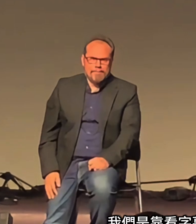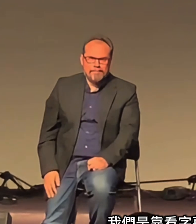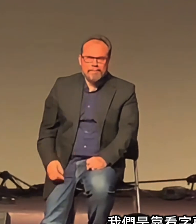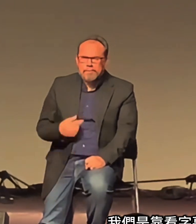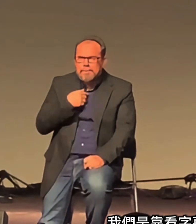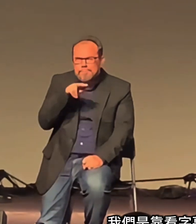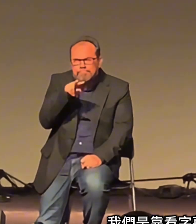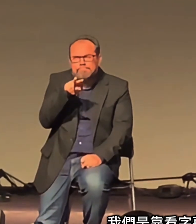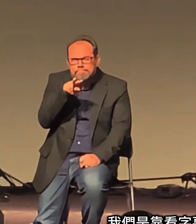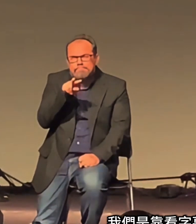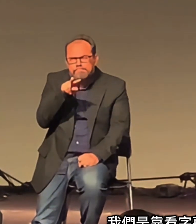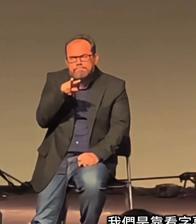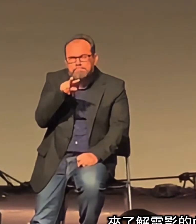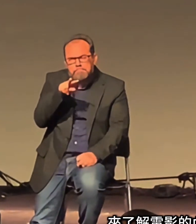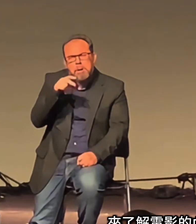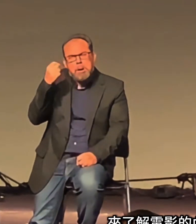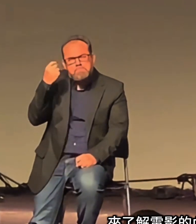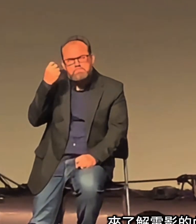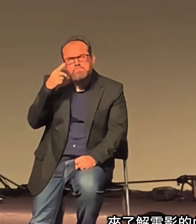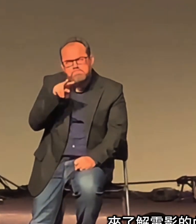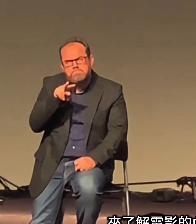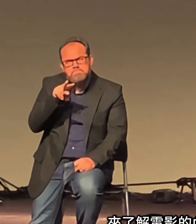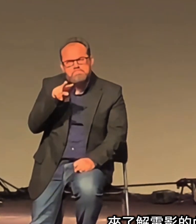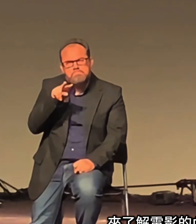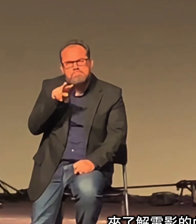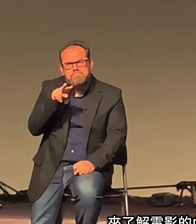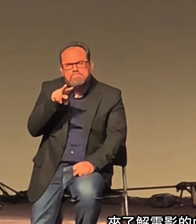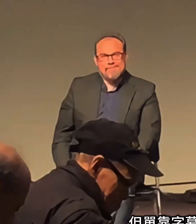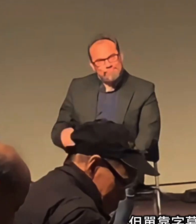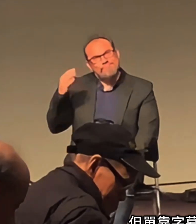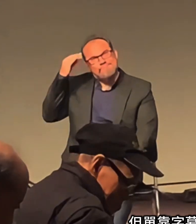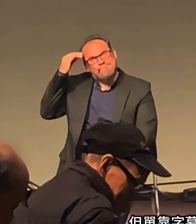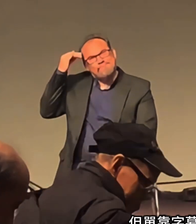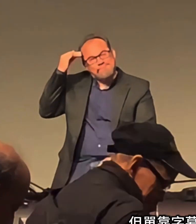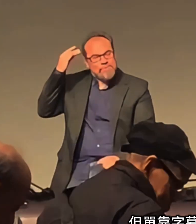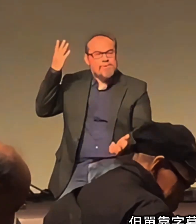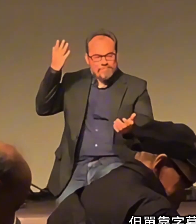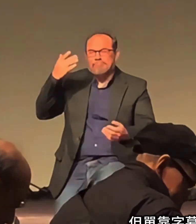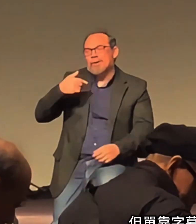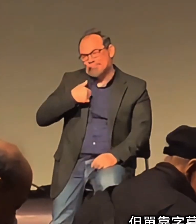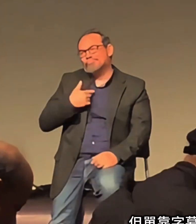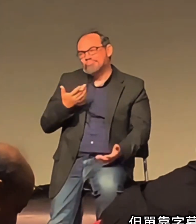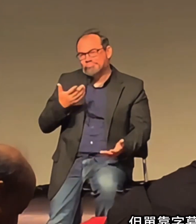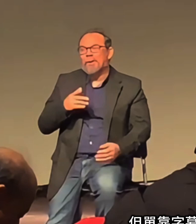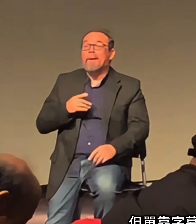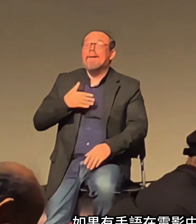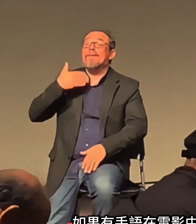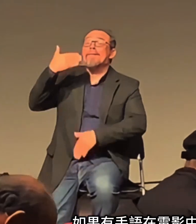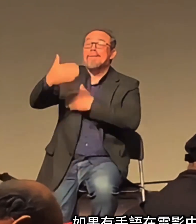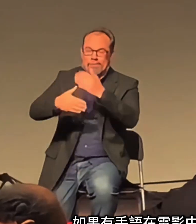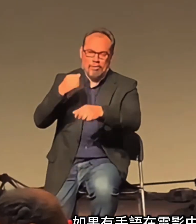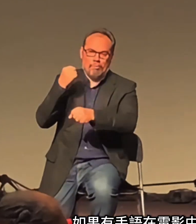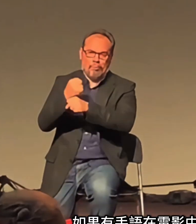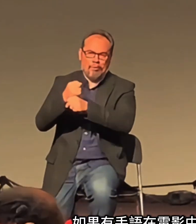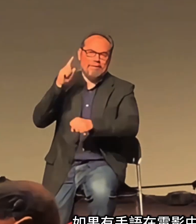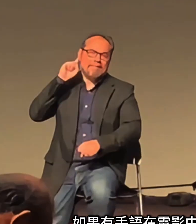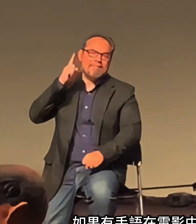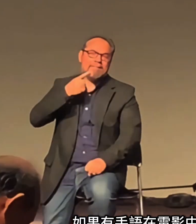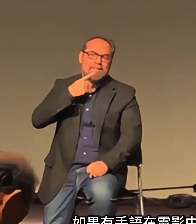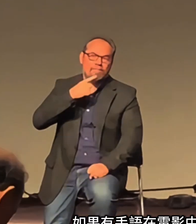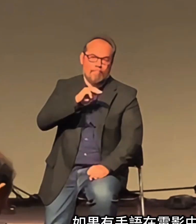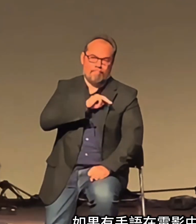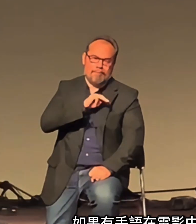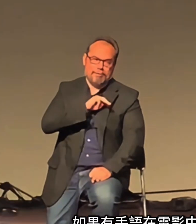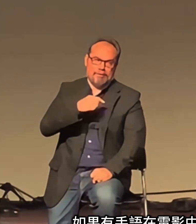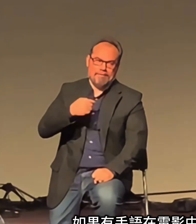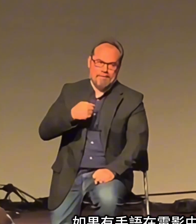我哋都係靠睇字幕啦嚟到了解電影嘅內容嘅。咁但係咧，單係靠字幕，咁如果我哋就會諗